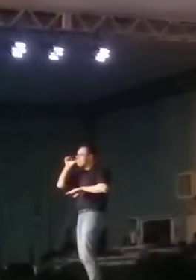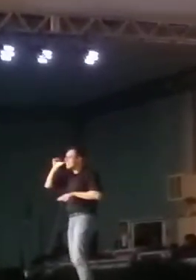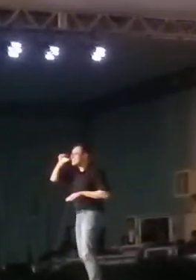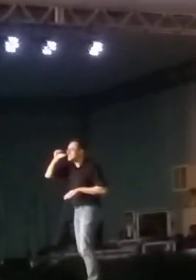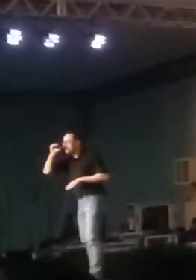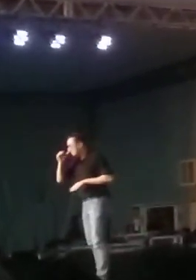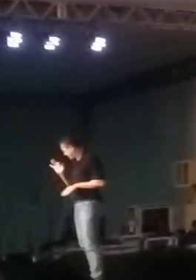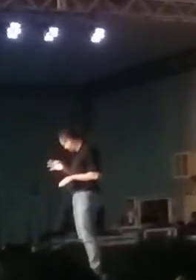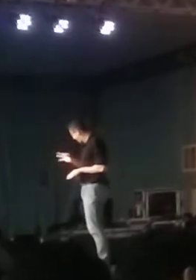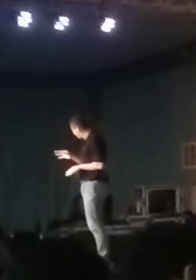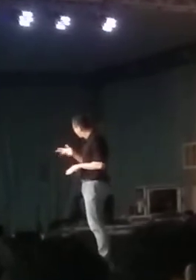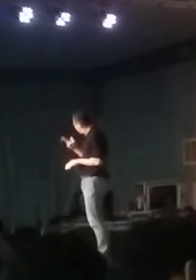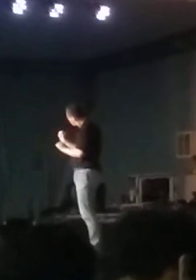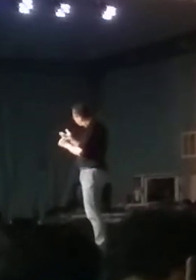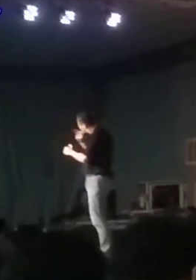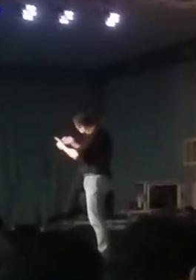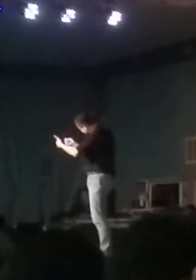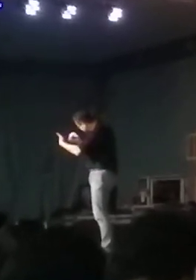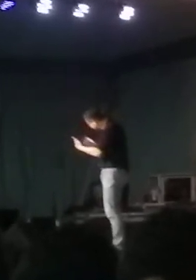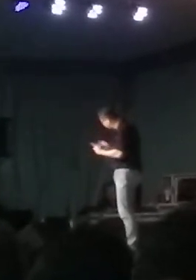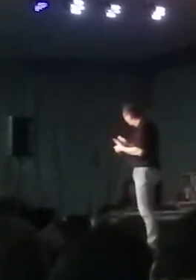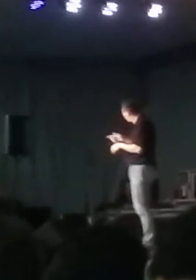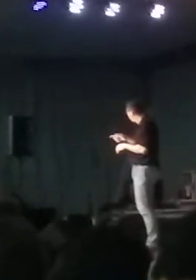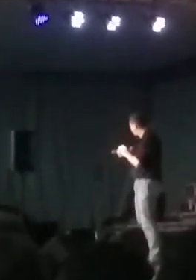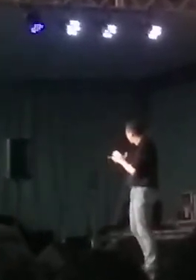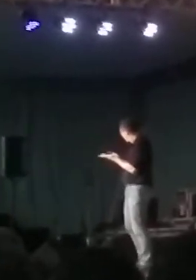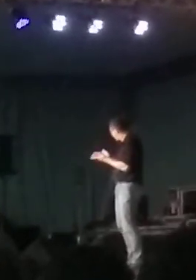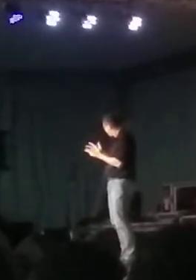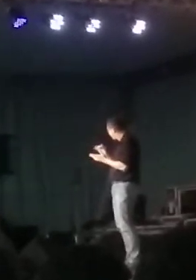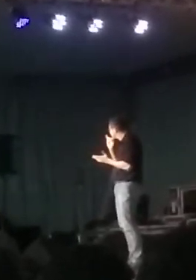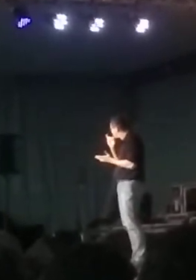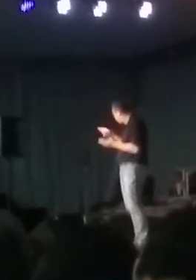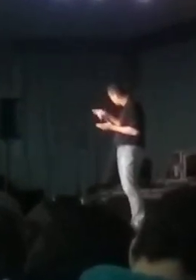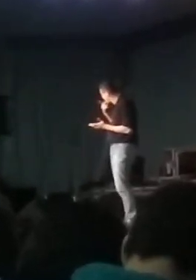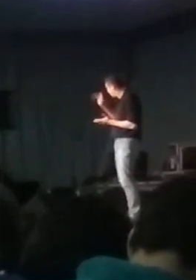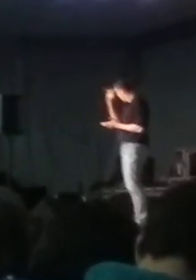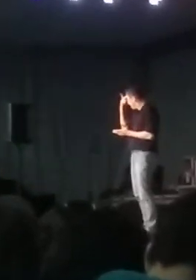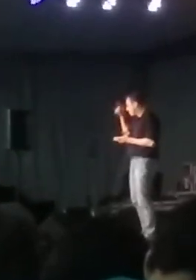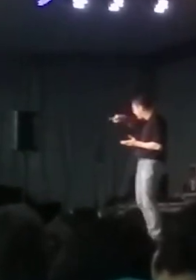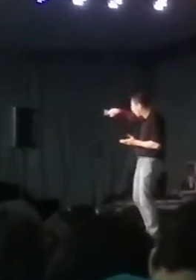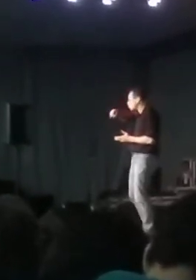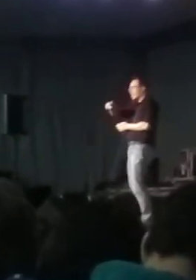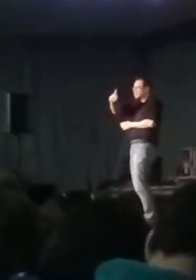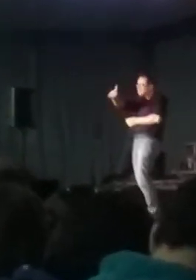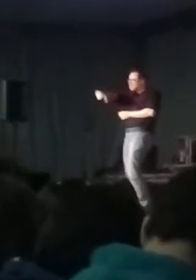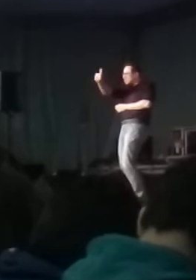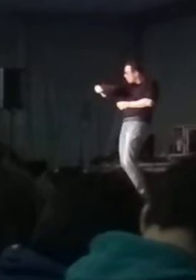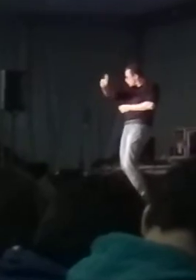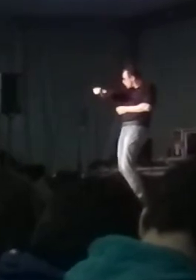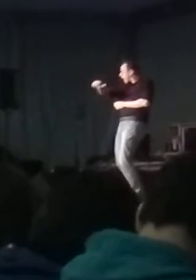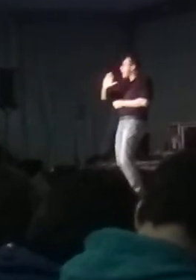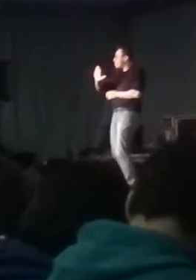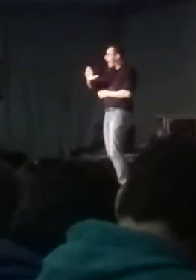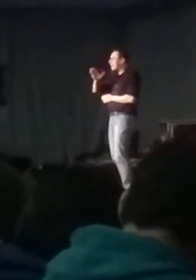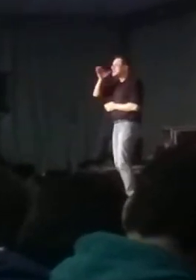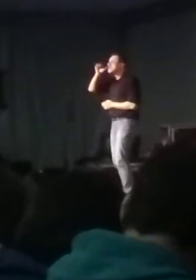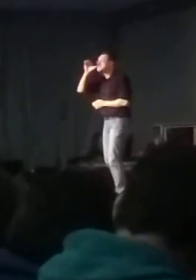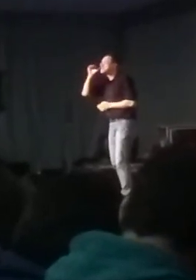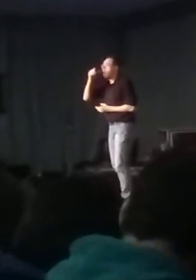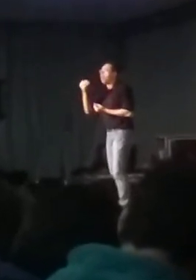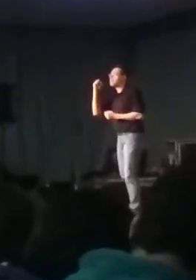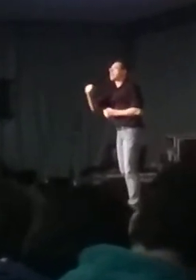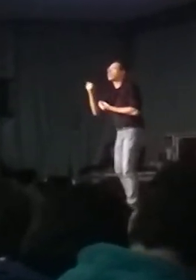Você comentou isso em uma entrevista, que as pessoas, é o que você estava falando agora, as pessoas criticam, mas também querem saber, têm curiosidade sobre o